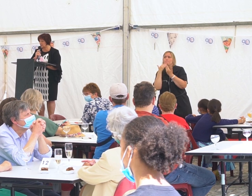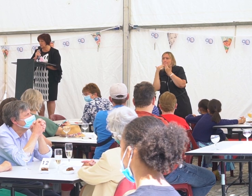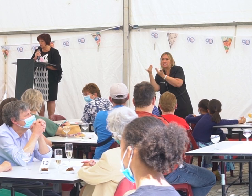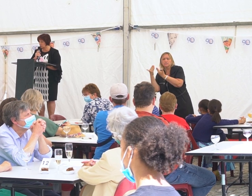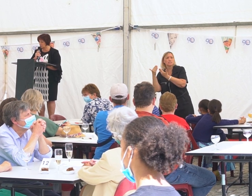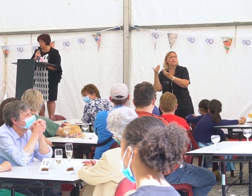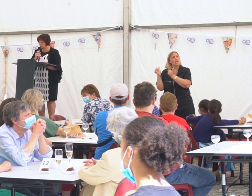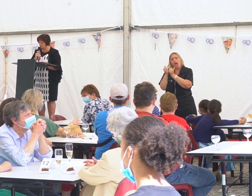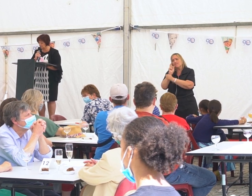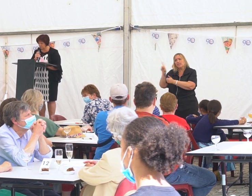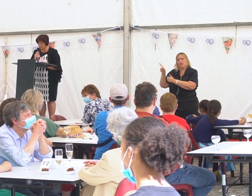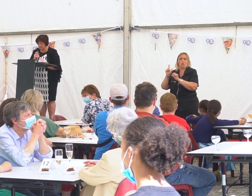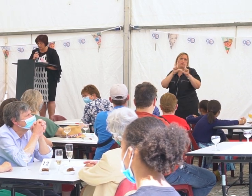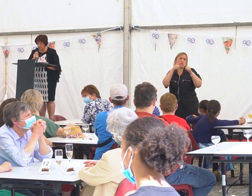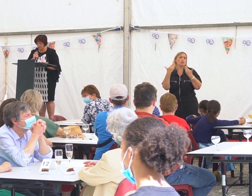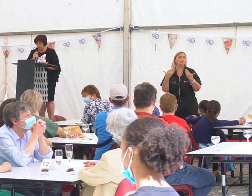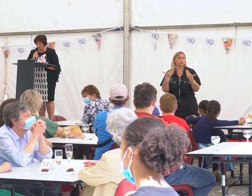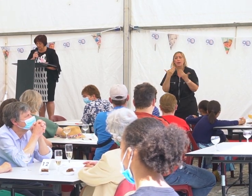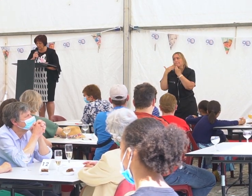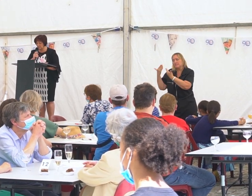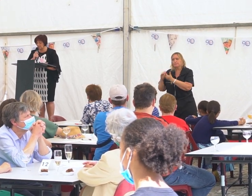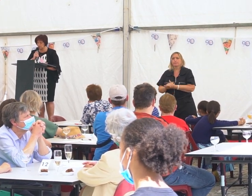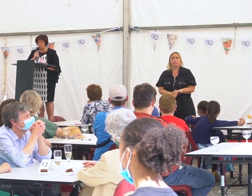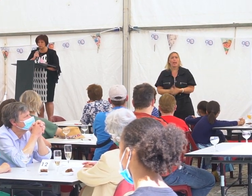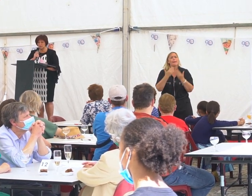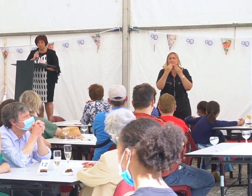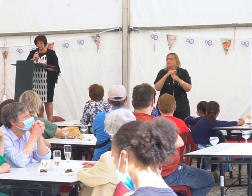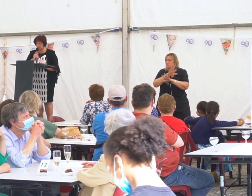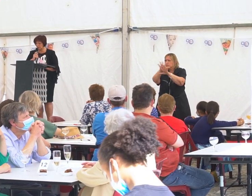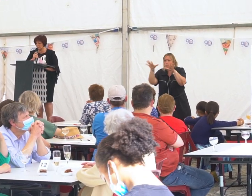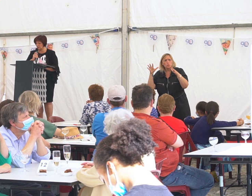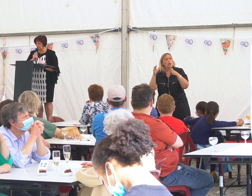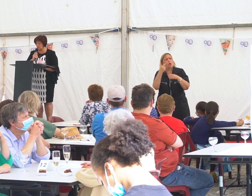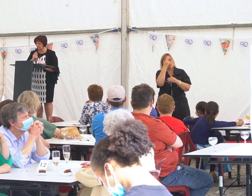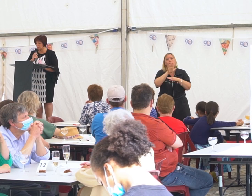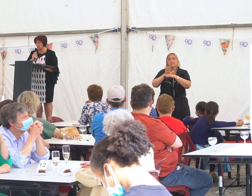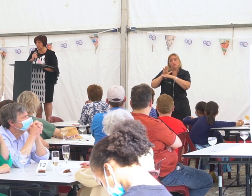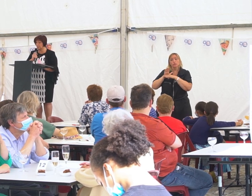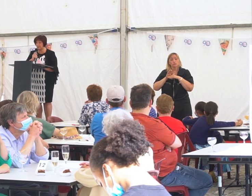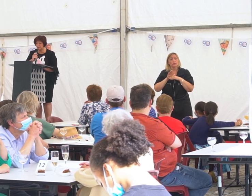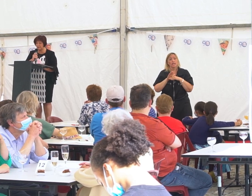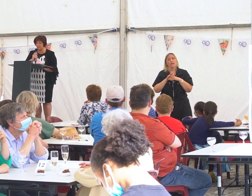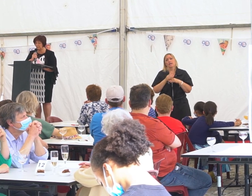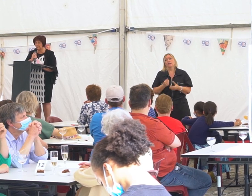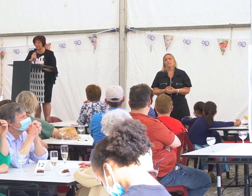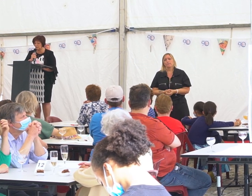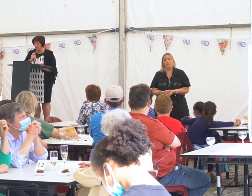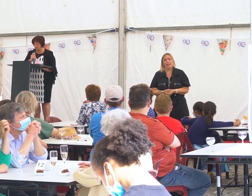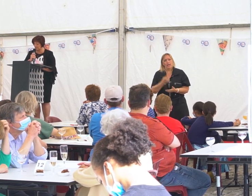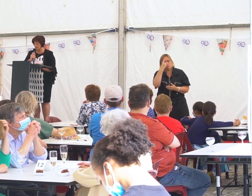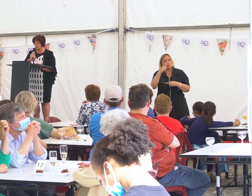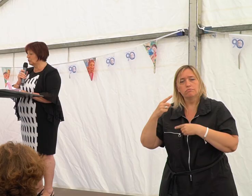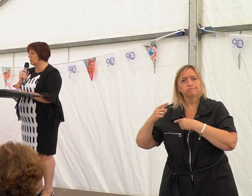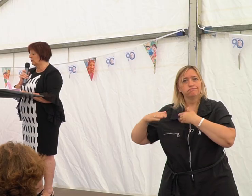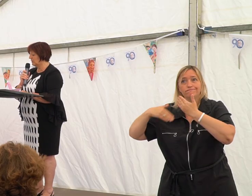C'est grâce à elle que nous sommes là aujourd'hui. Merci à tous pour votre présence et pour votre